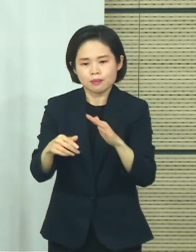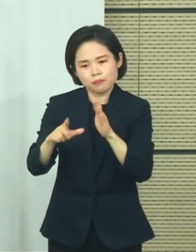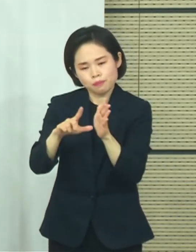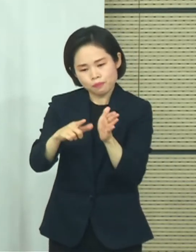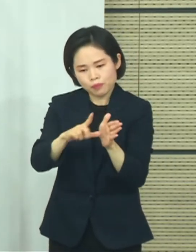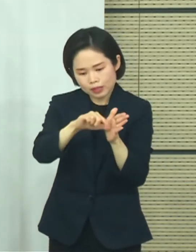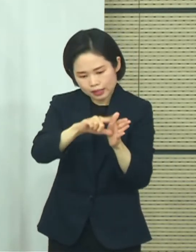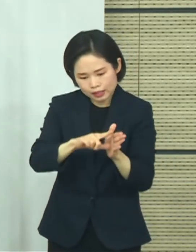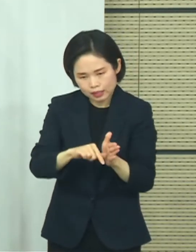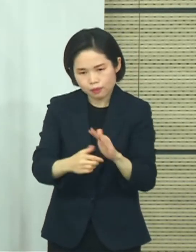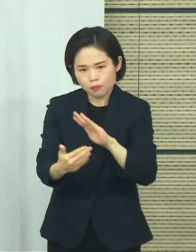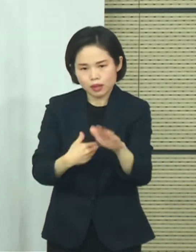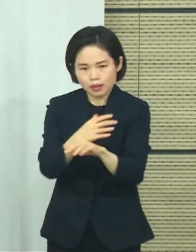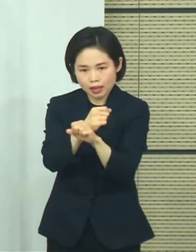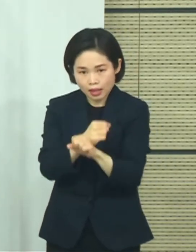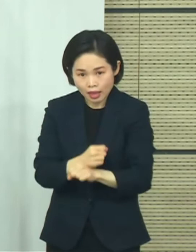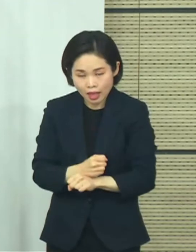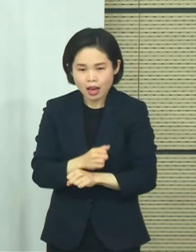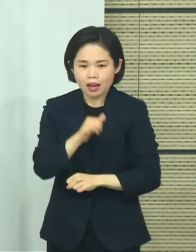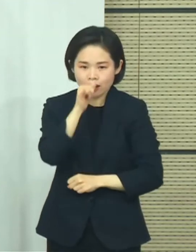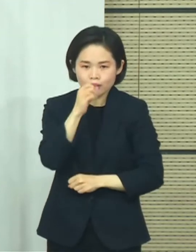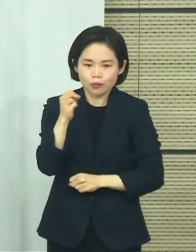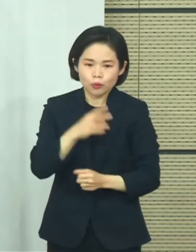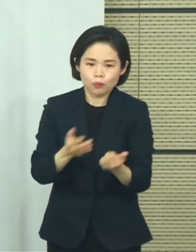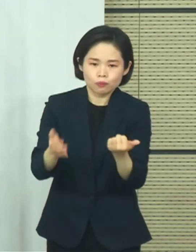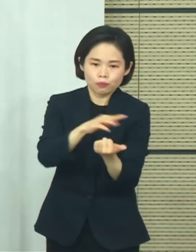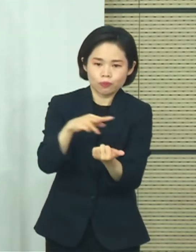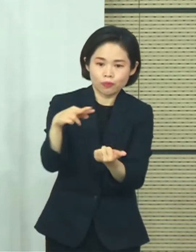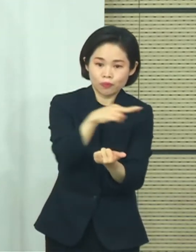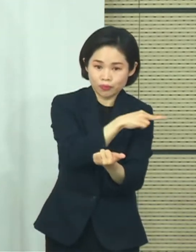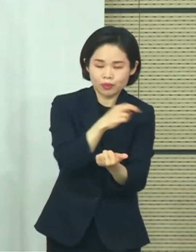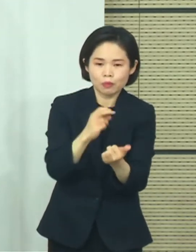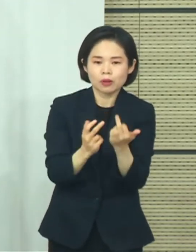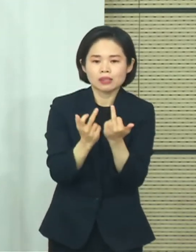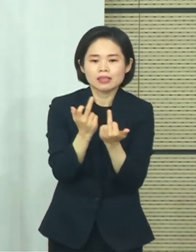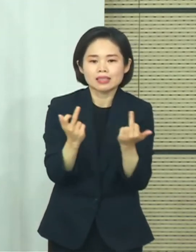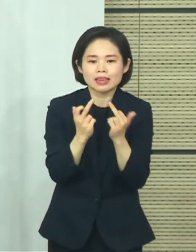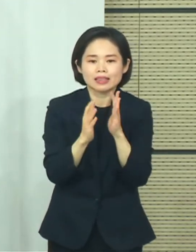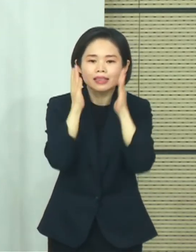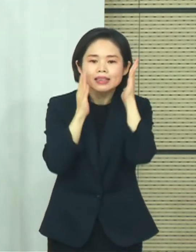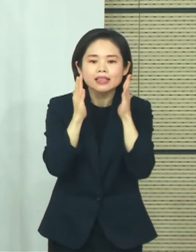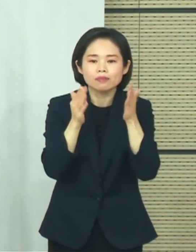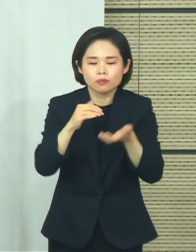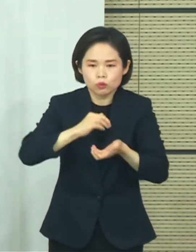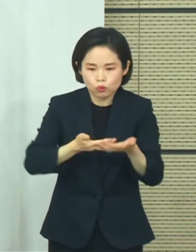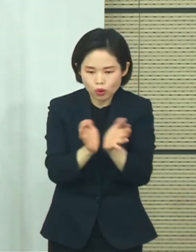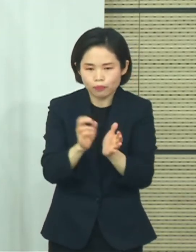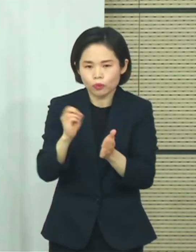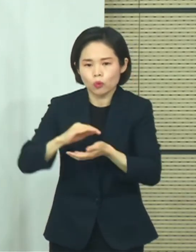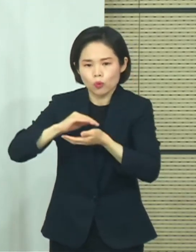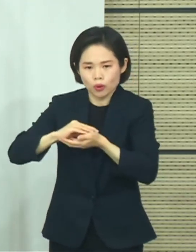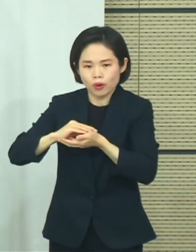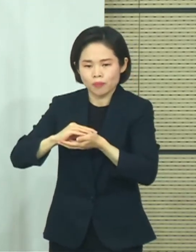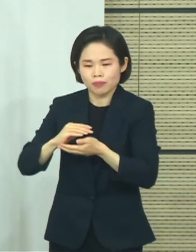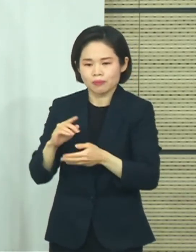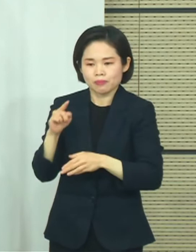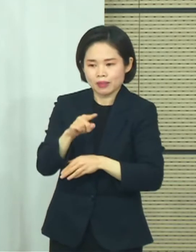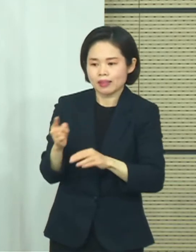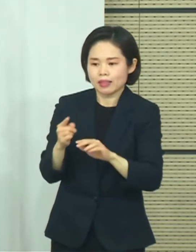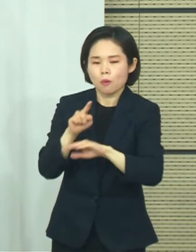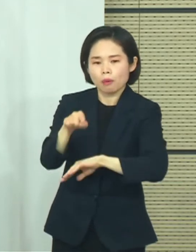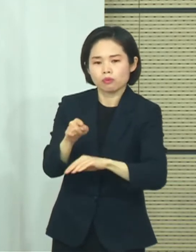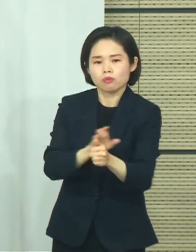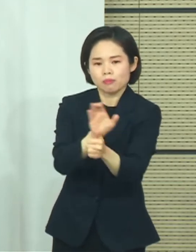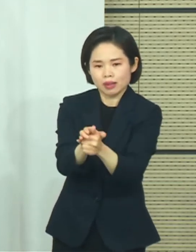살림 조합과 농협 등을 통한 벌초 대행 서비스를 제공하고 있습니다 감염에 취약한 시설에 대한